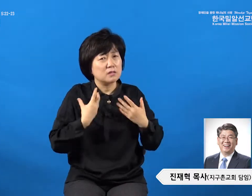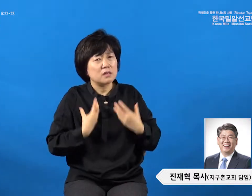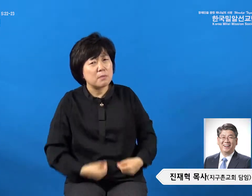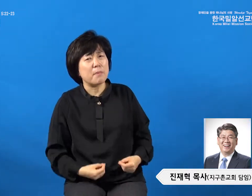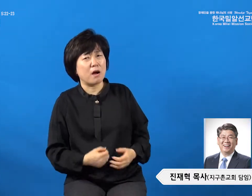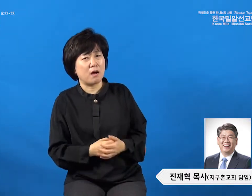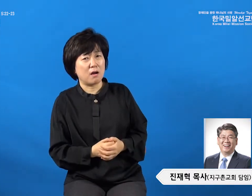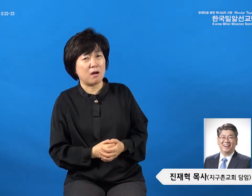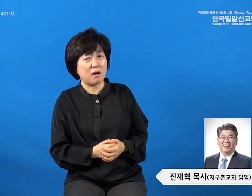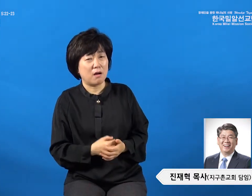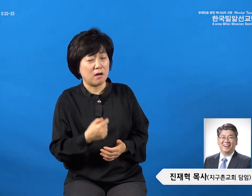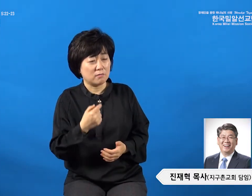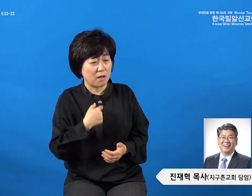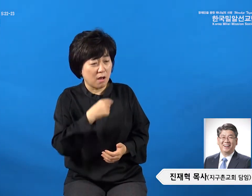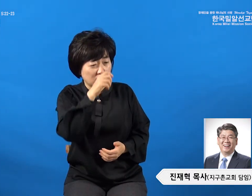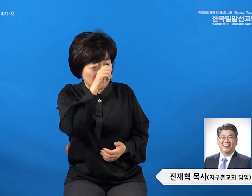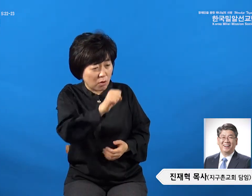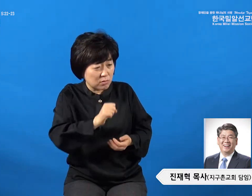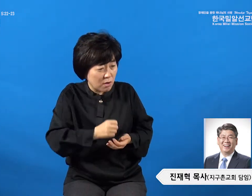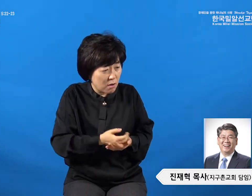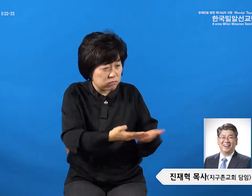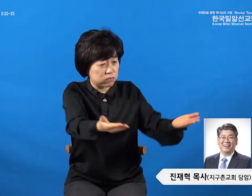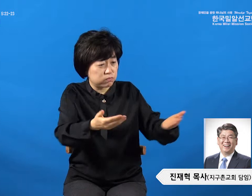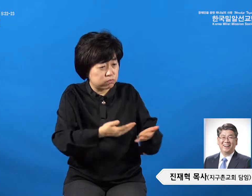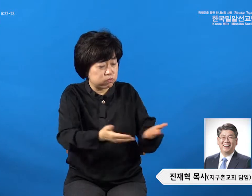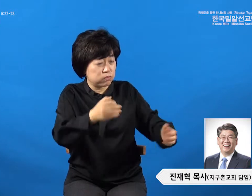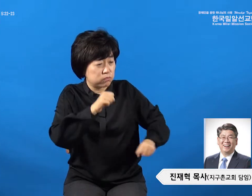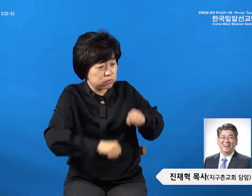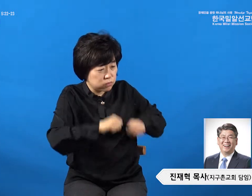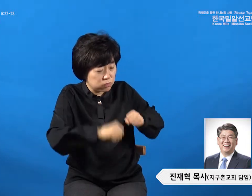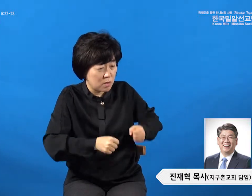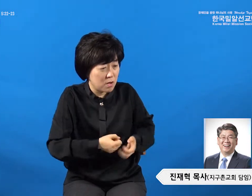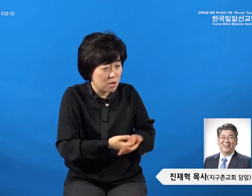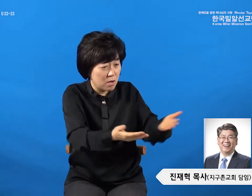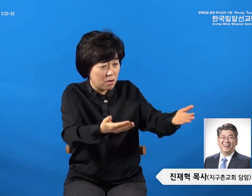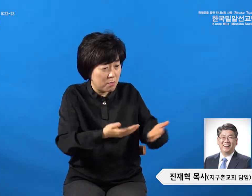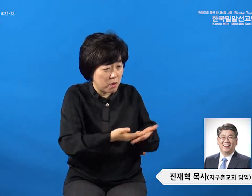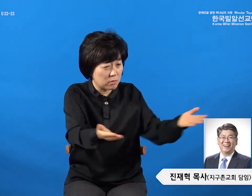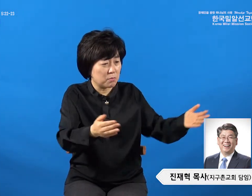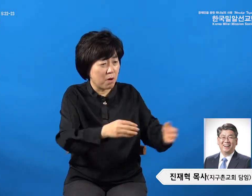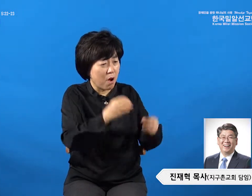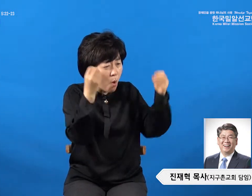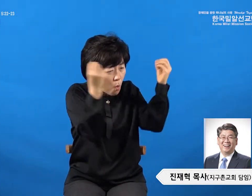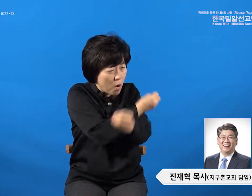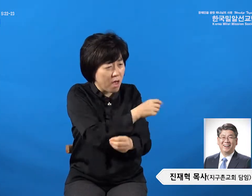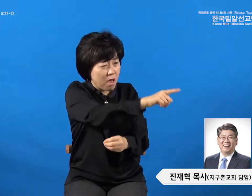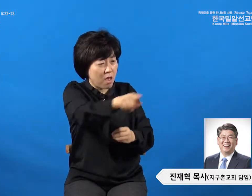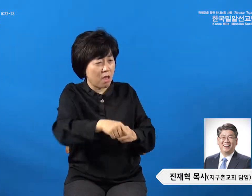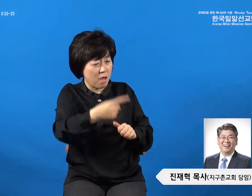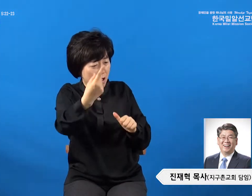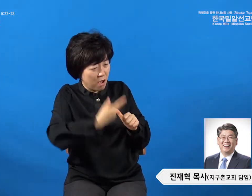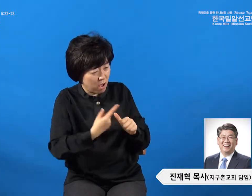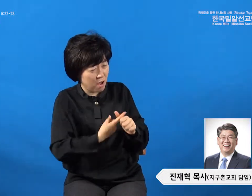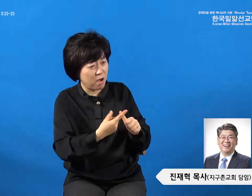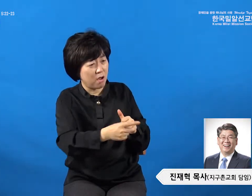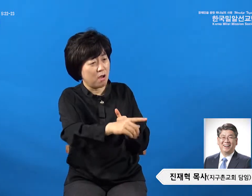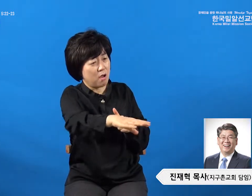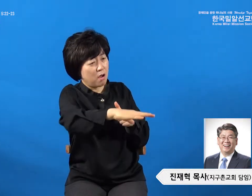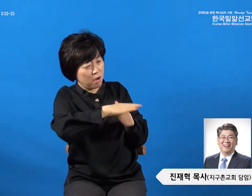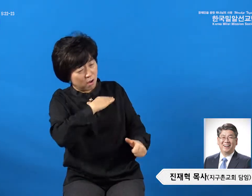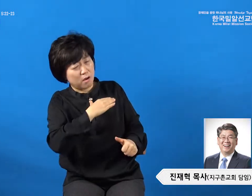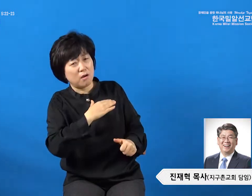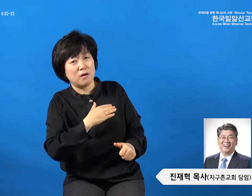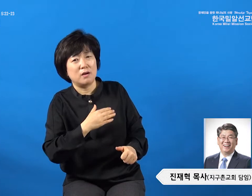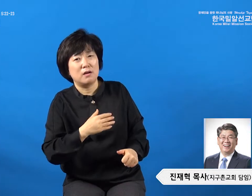이해하지 못합니다. 아니, 나는 선으로 그 선한 행실이 나오지만 때로는 비판이, 때로는 오해가, 때로는